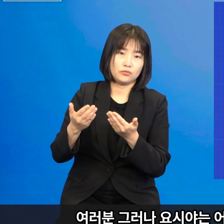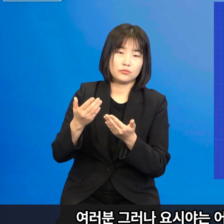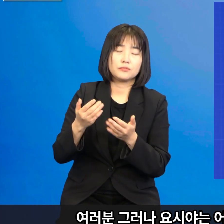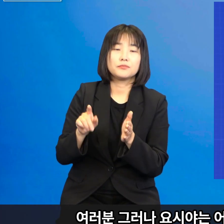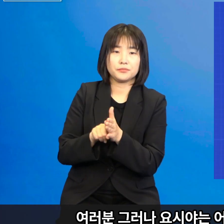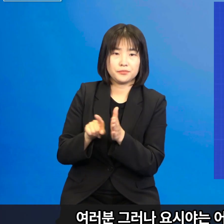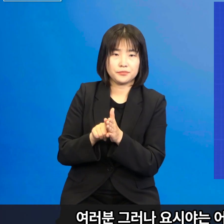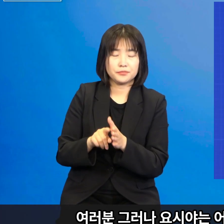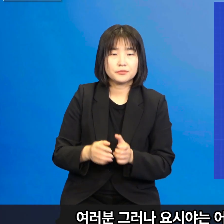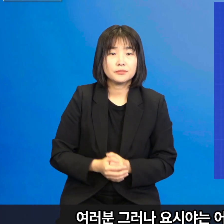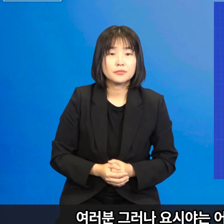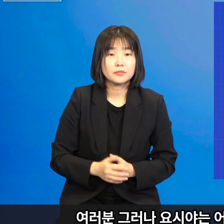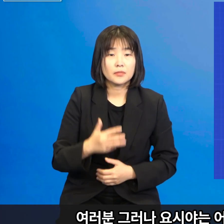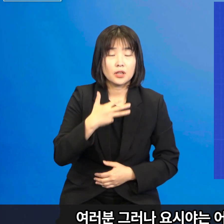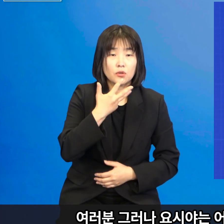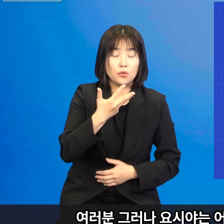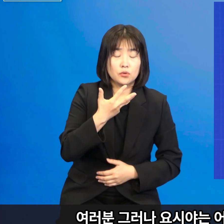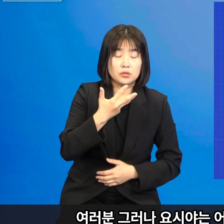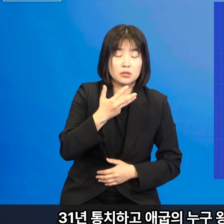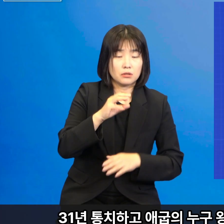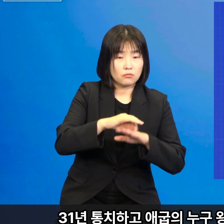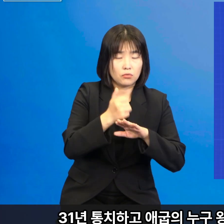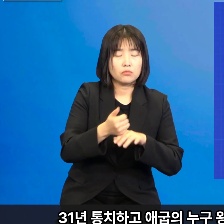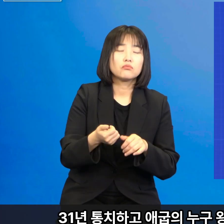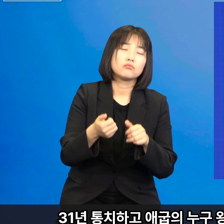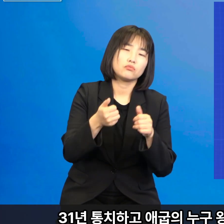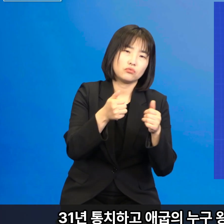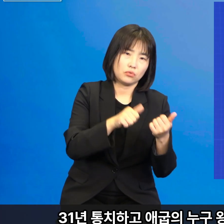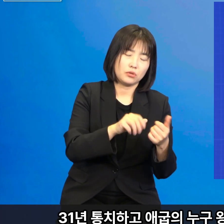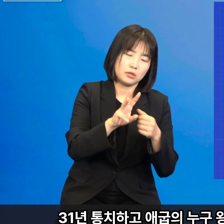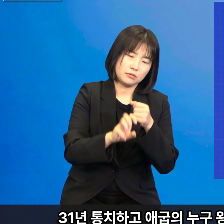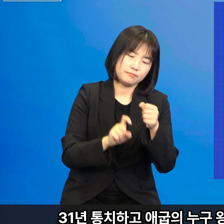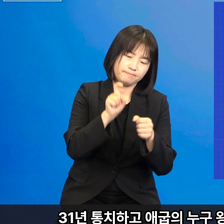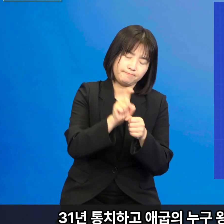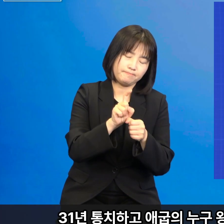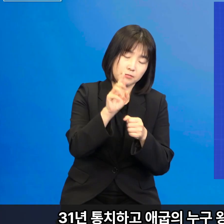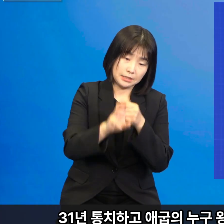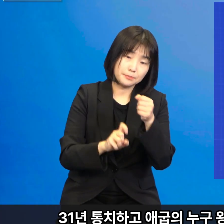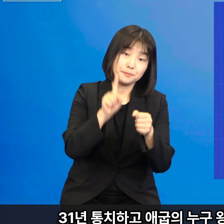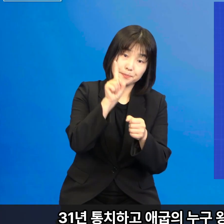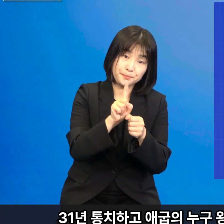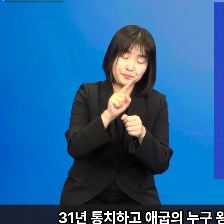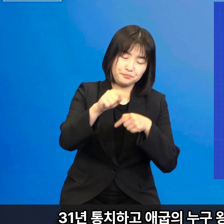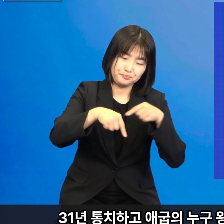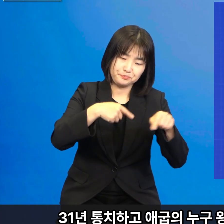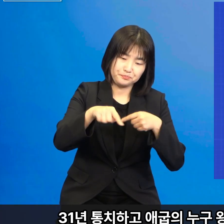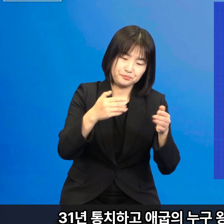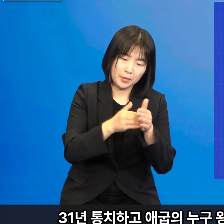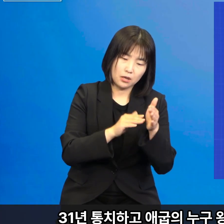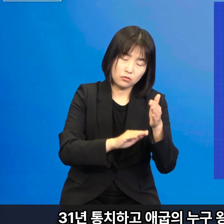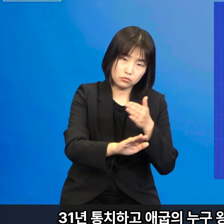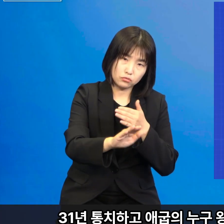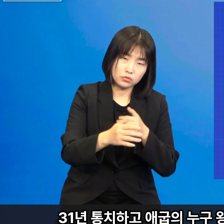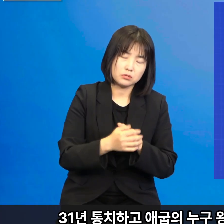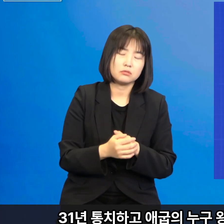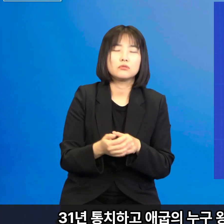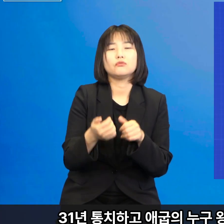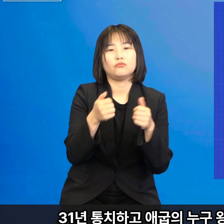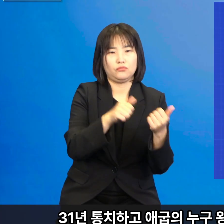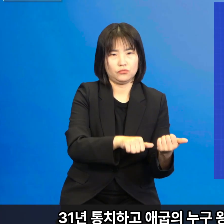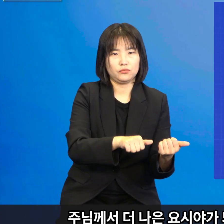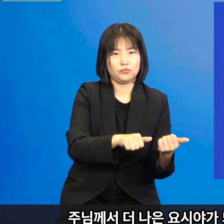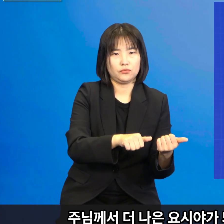여러분, 그러나 요시아는 어쨌든 죽죠. 나중에 죽습니다. 31년 통치하고 애굽의 누구 왕과 싸우다가 이제 죽게